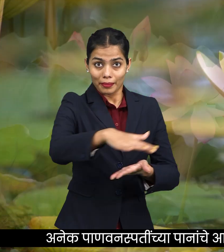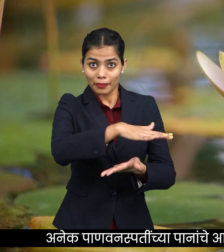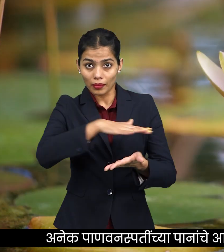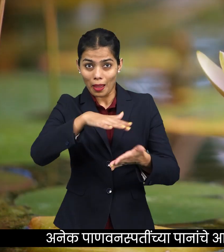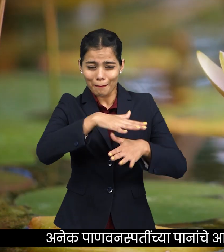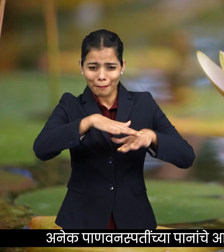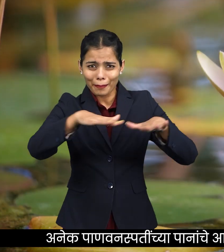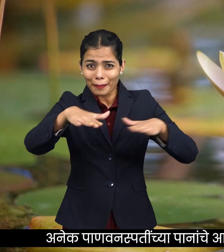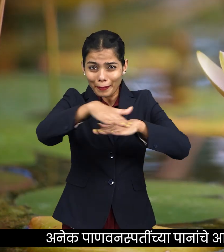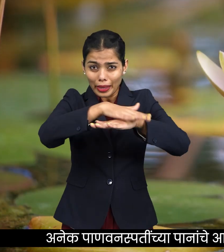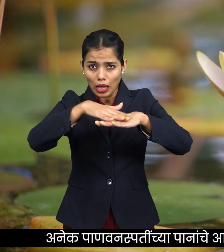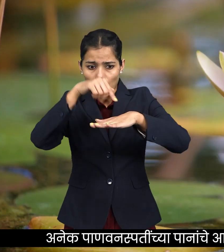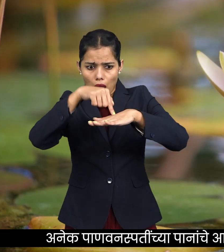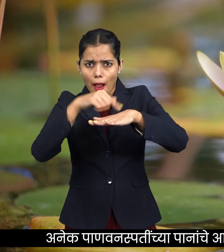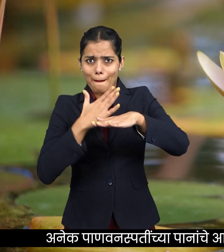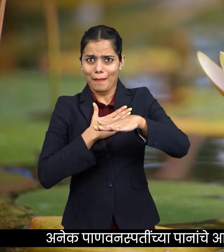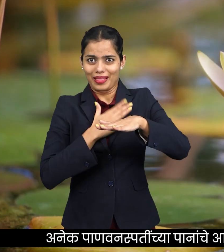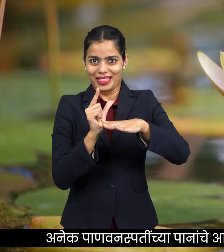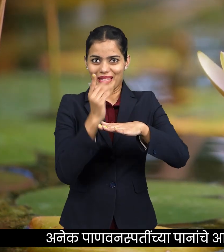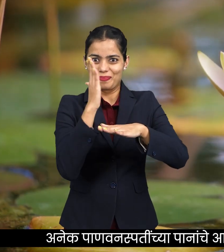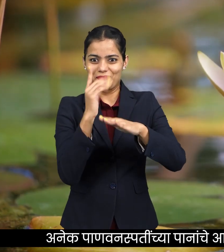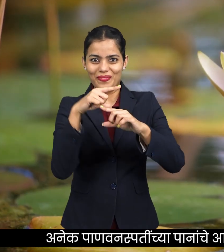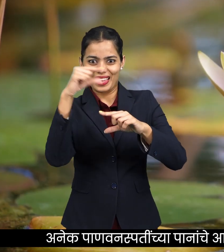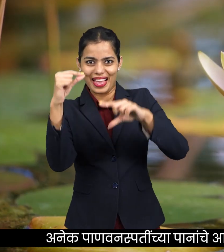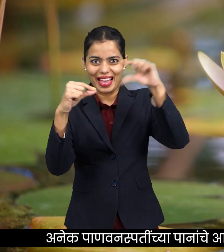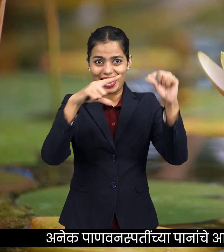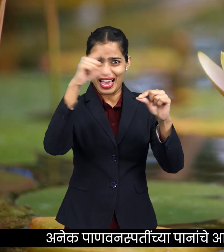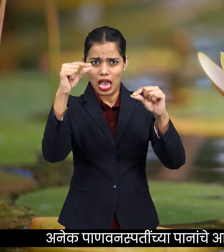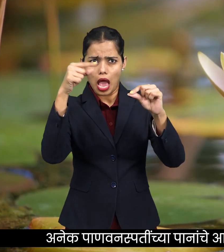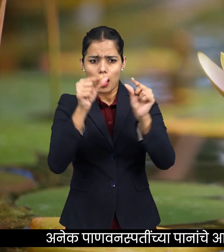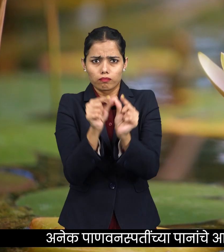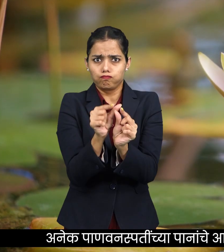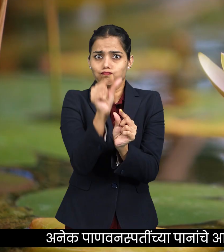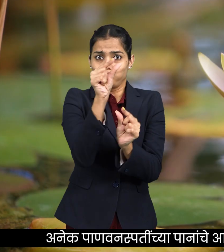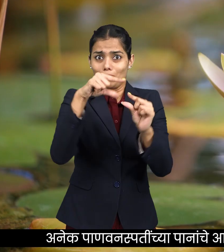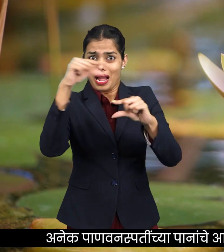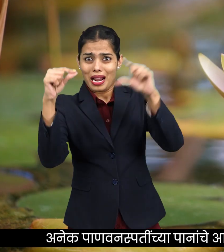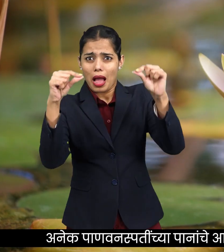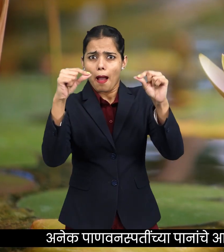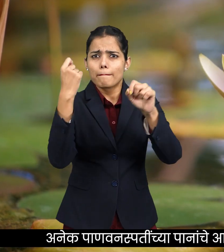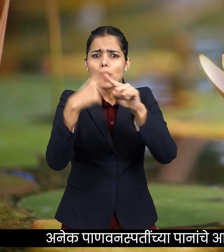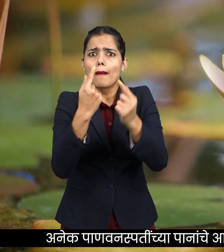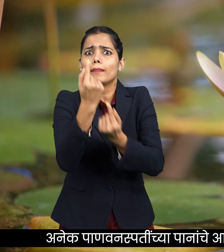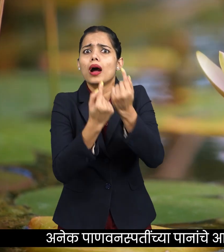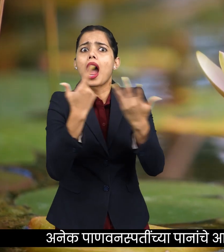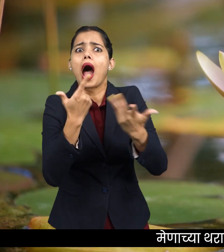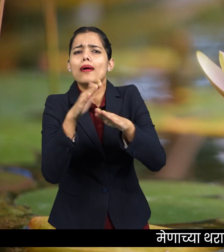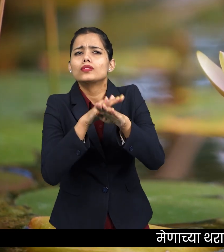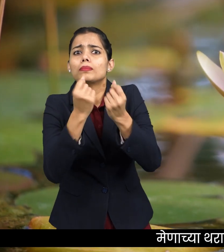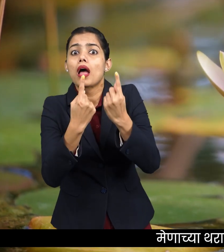अनेक पाणवन संपत्तीचे पानांचे देठांचे पृष्ठभाग कुजणे